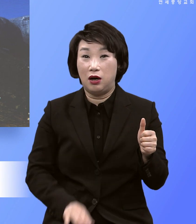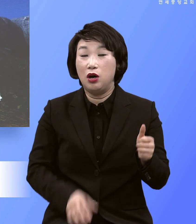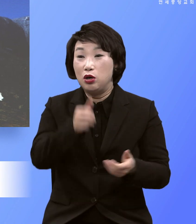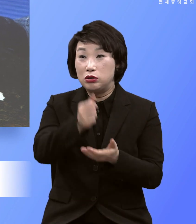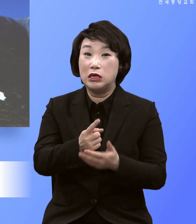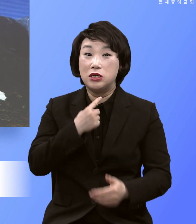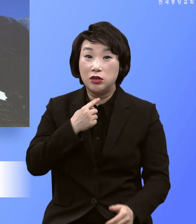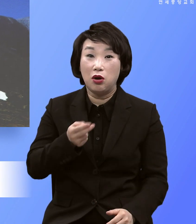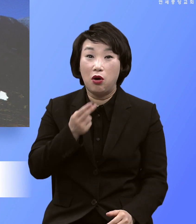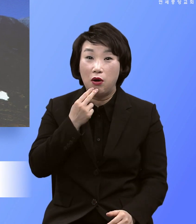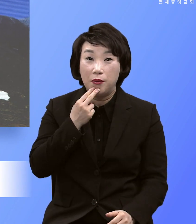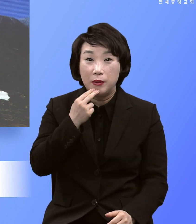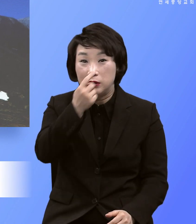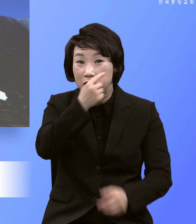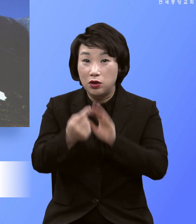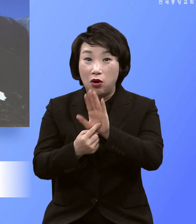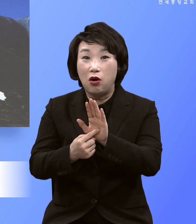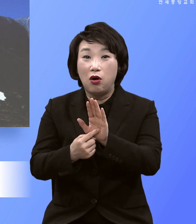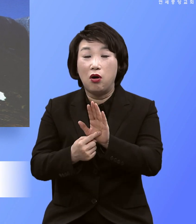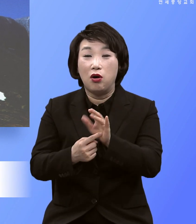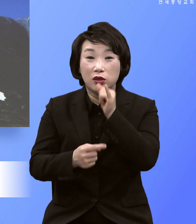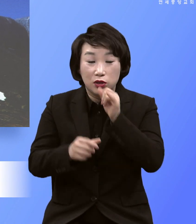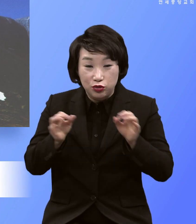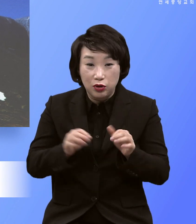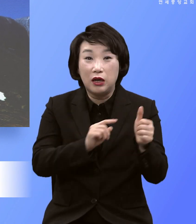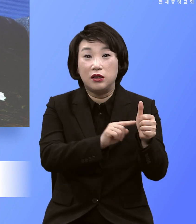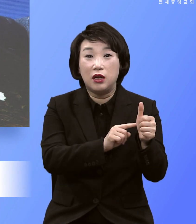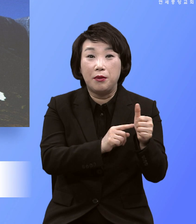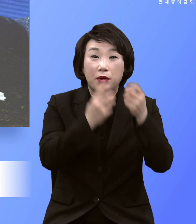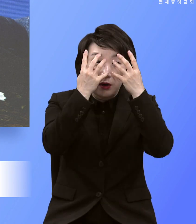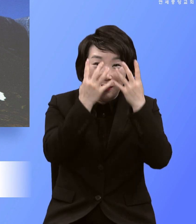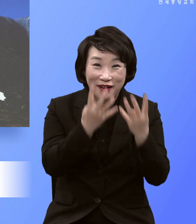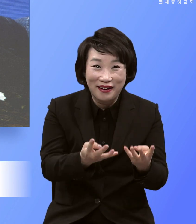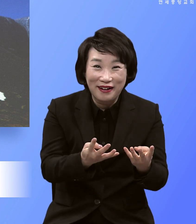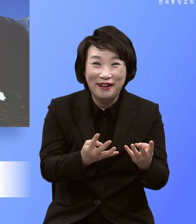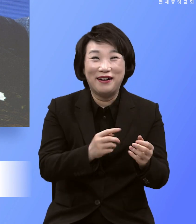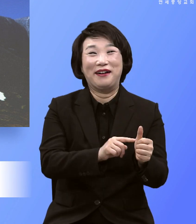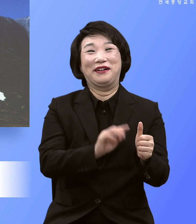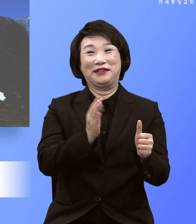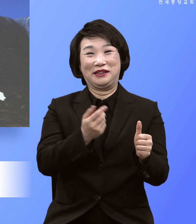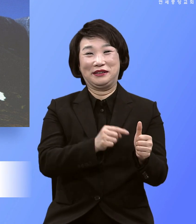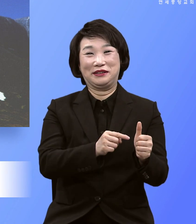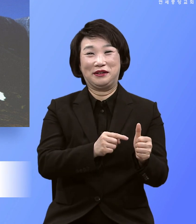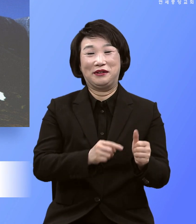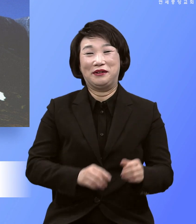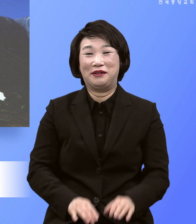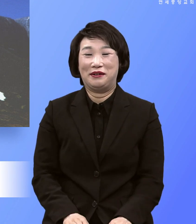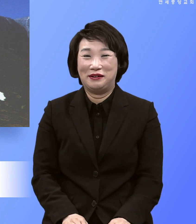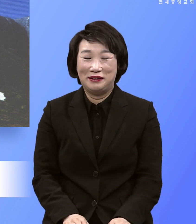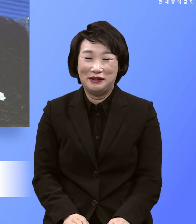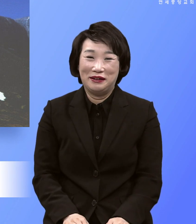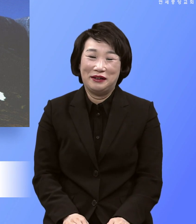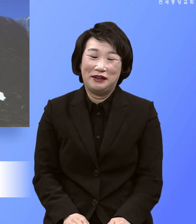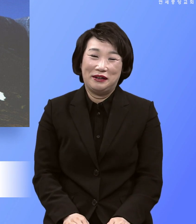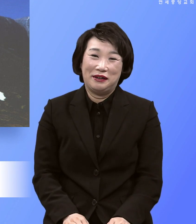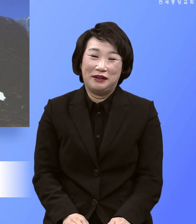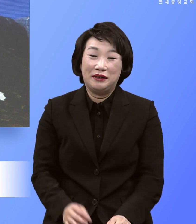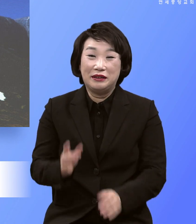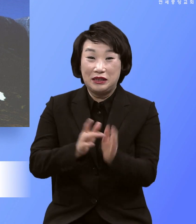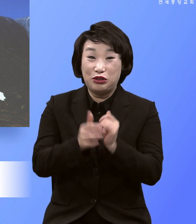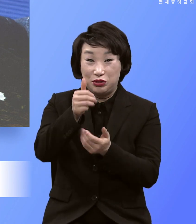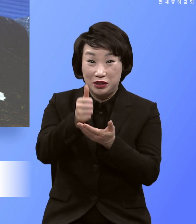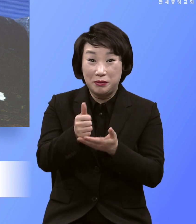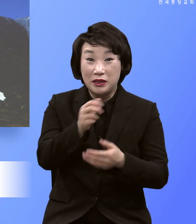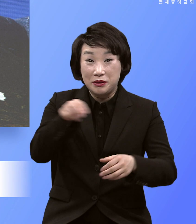죄가 없다는 증거가 나타나는 순간 감옥에서 나와야 되잖아요. 예,